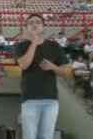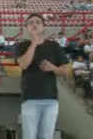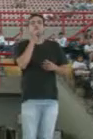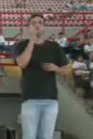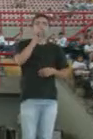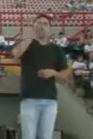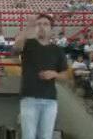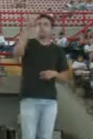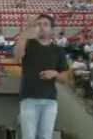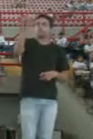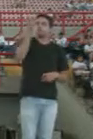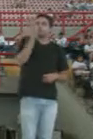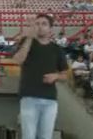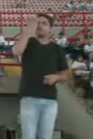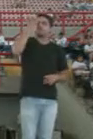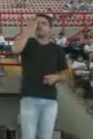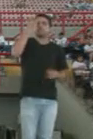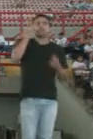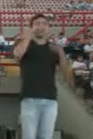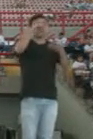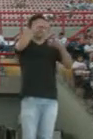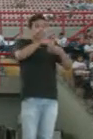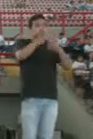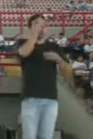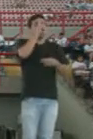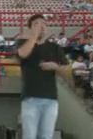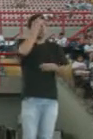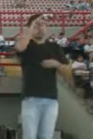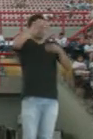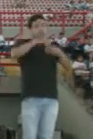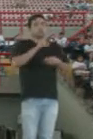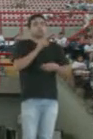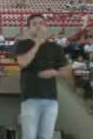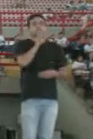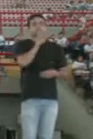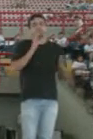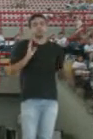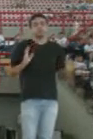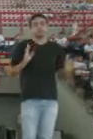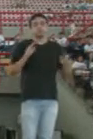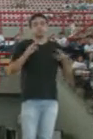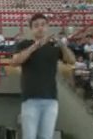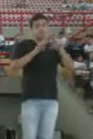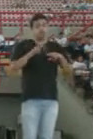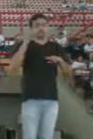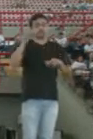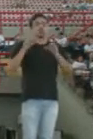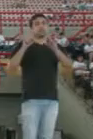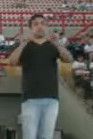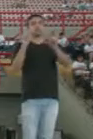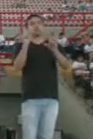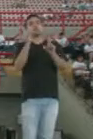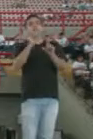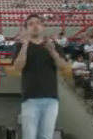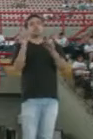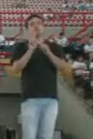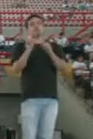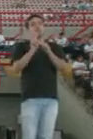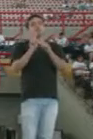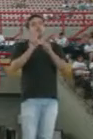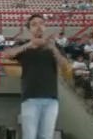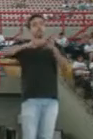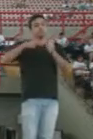quem olha entende. Lá no hospital é para quê? Para fazer o quê? Silêncio. Então é um texto não